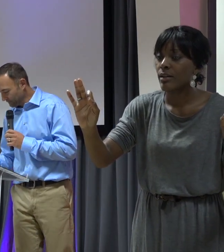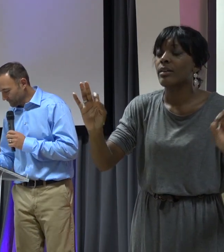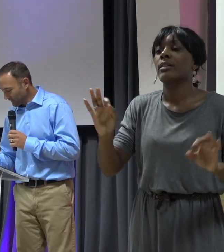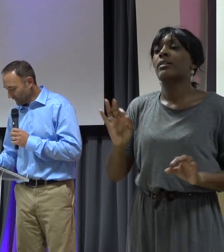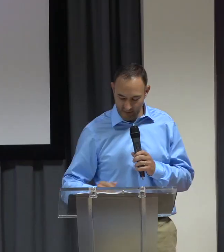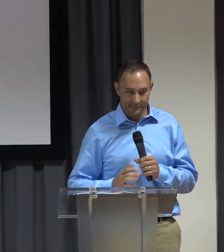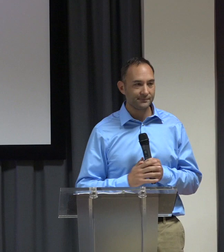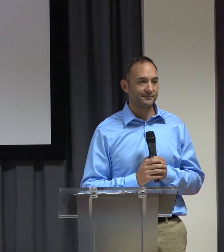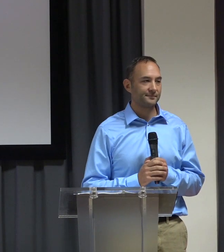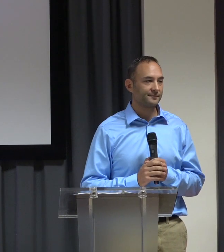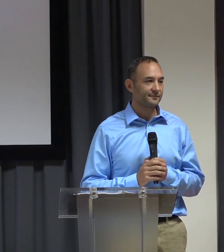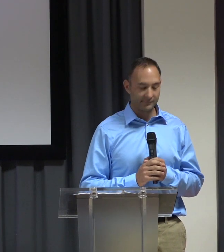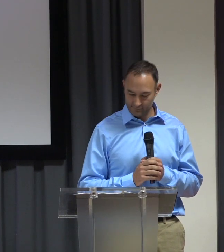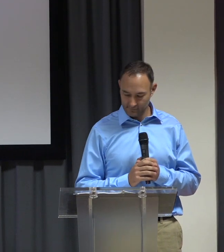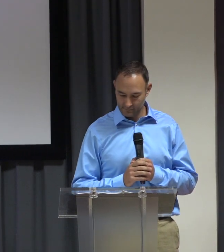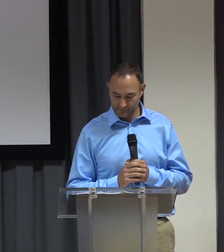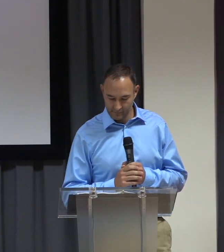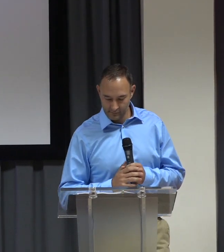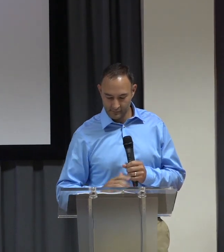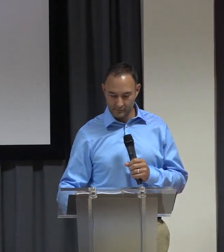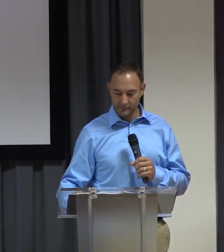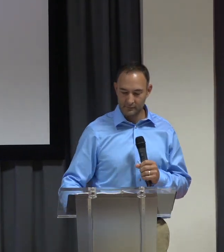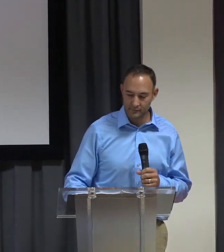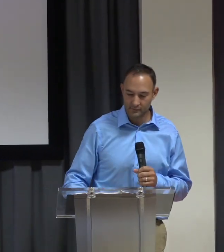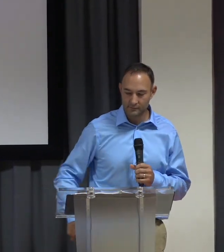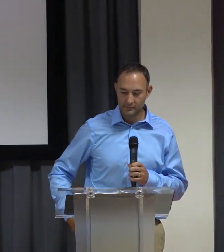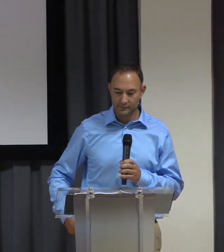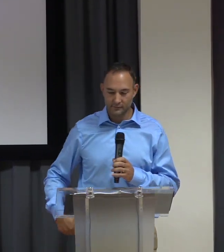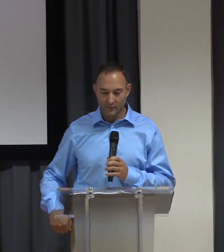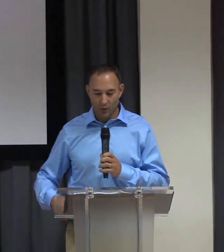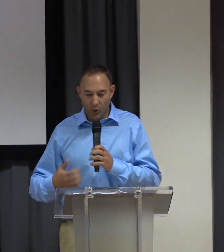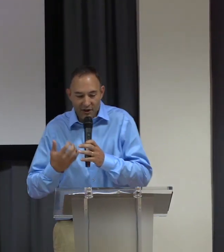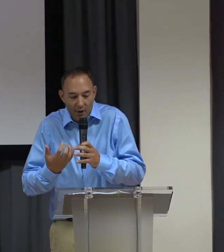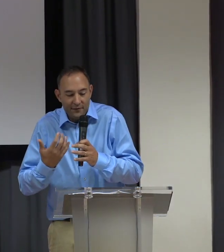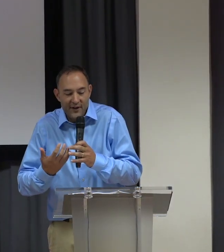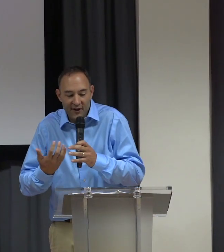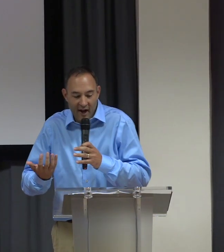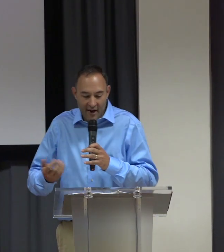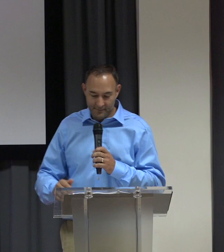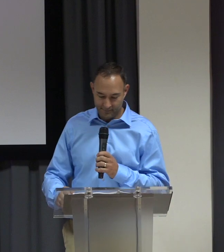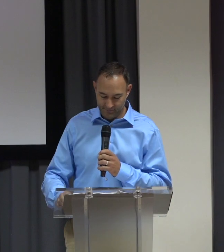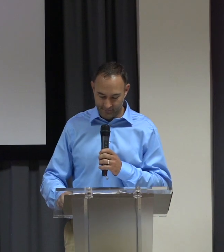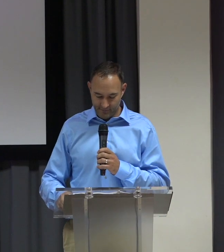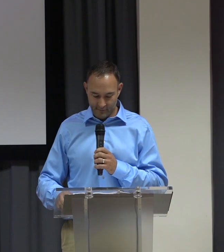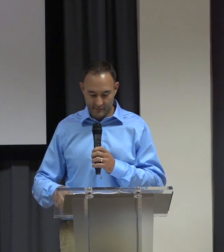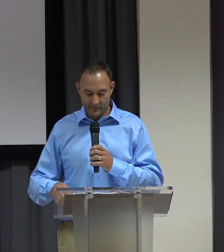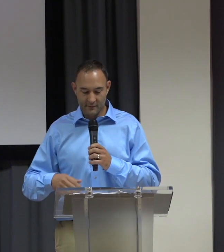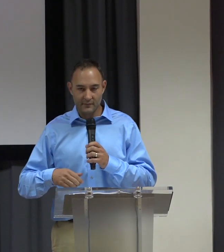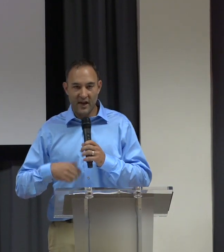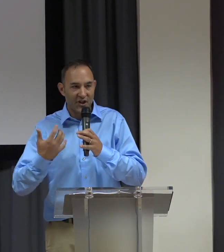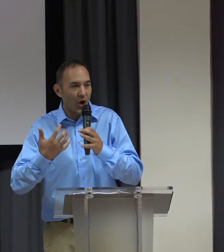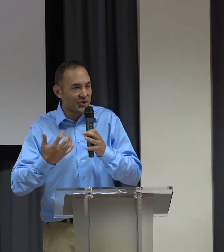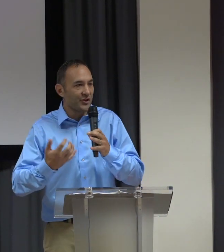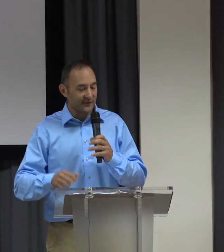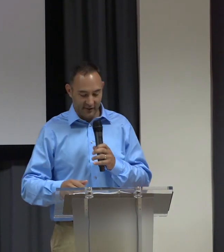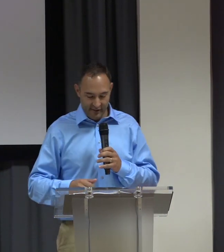c'est simple de comprendre maintenant pourquoi nos vies sont tellement compliquées. We don't fear God Nous ne craignons pas Dieu